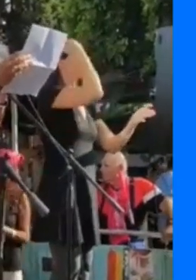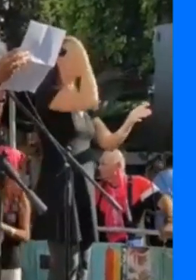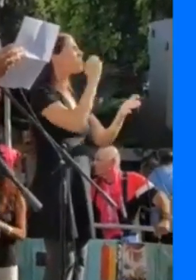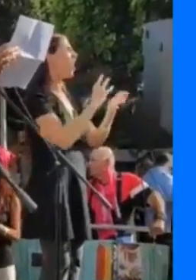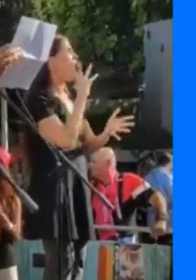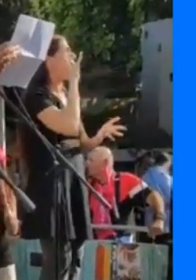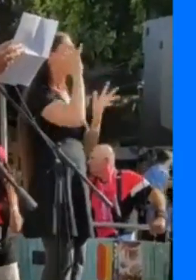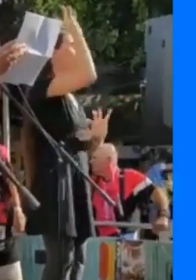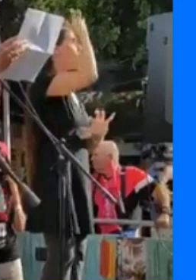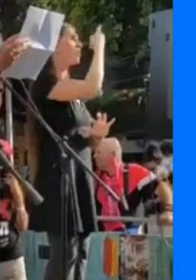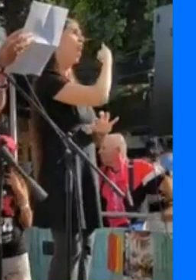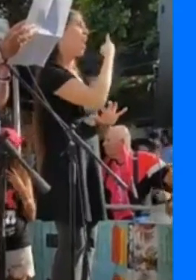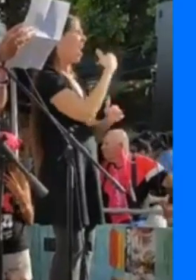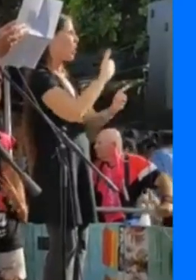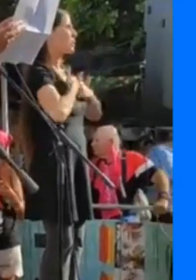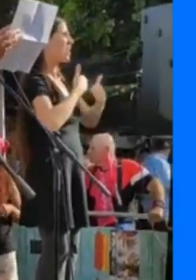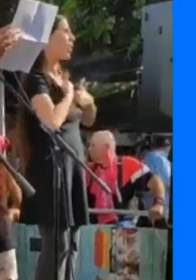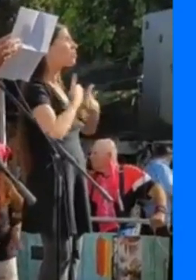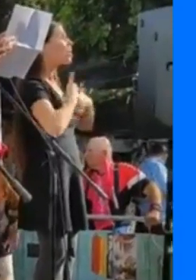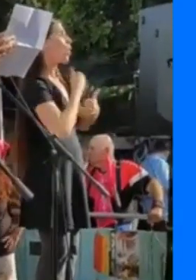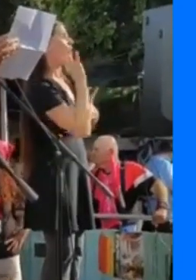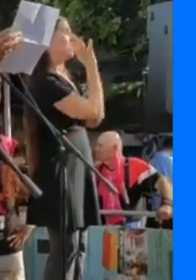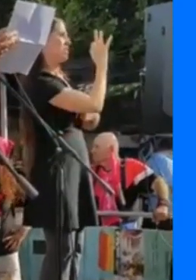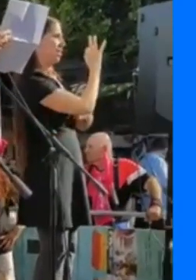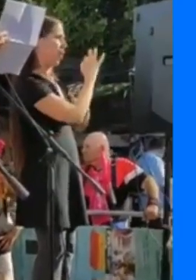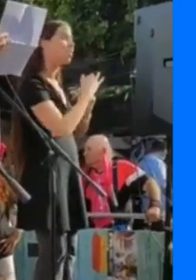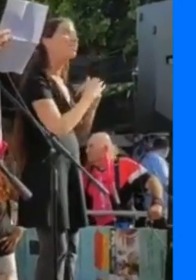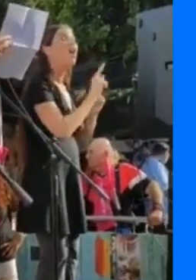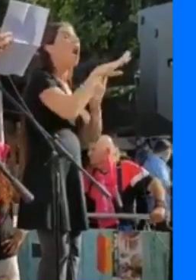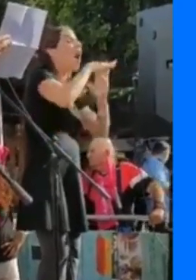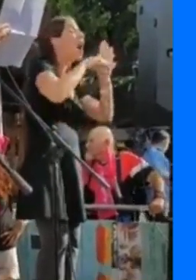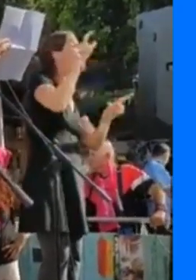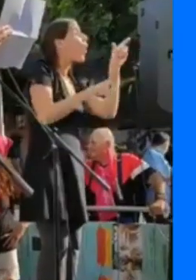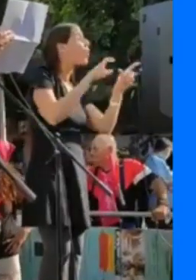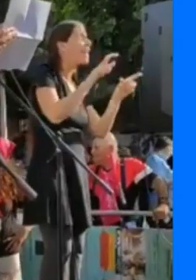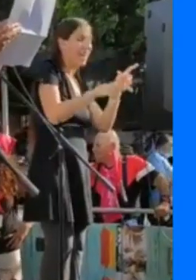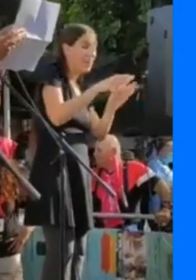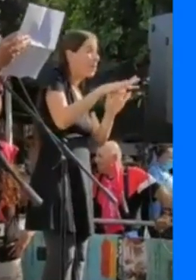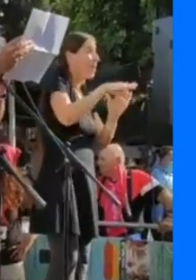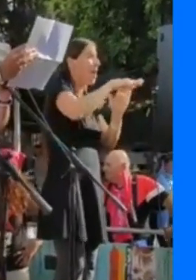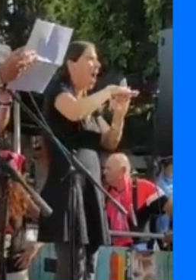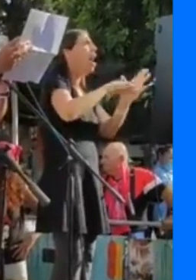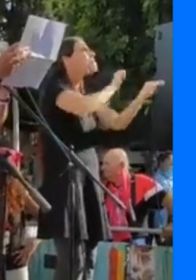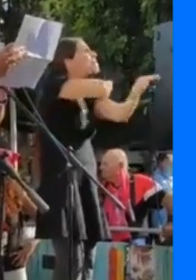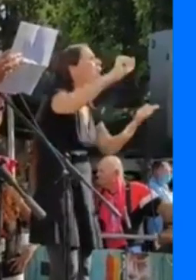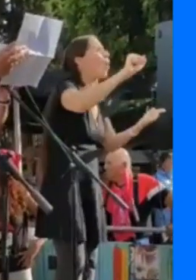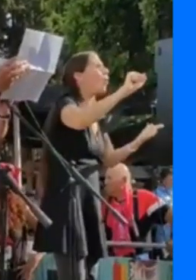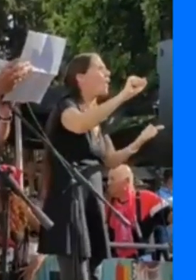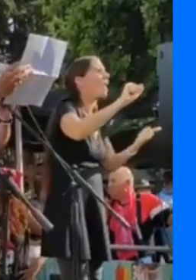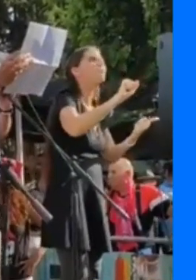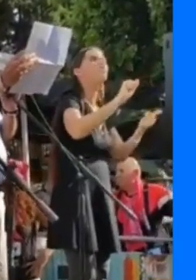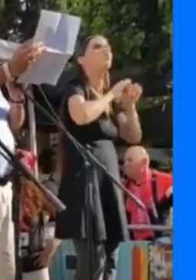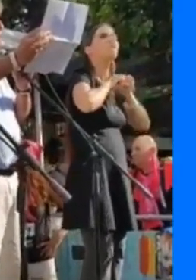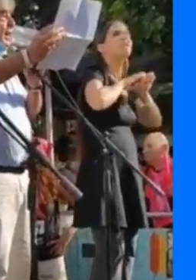גחמות אגוצנטריות ואגואיסטיות. המחוקקים, המחוקים